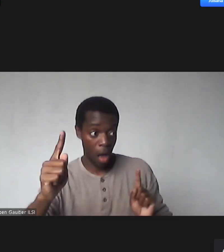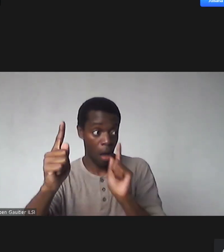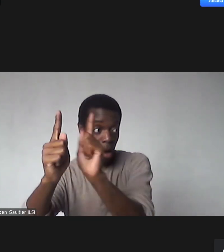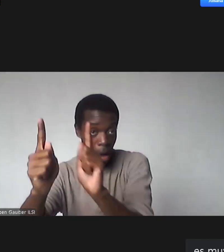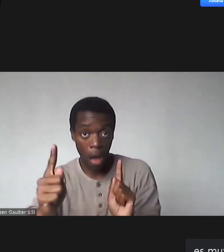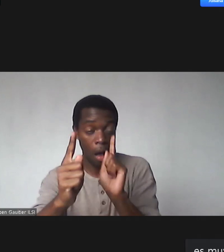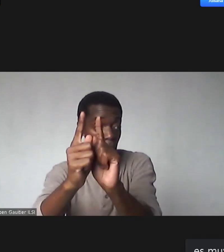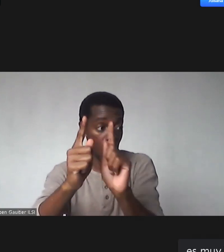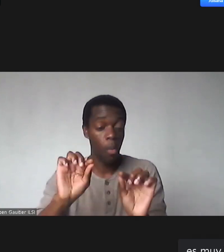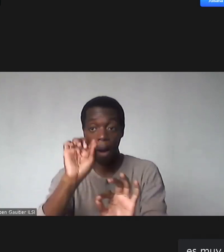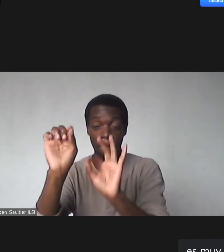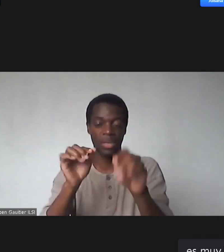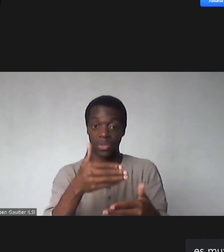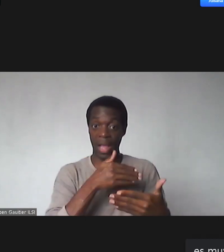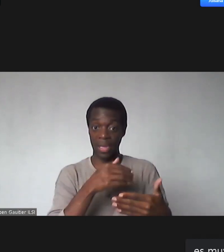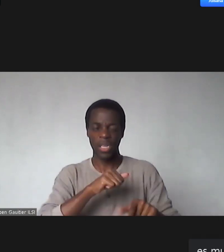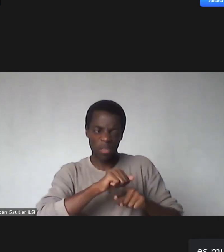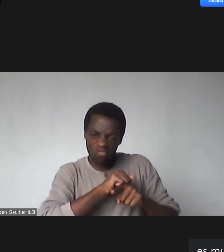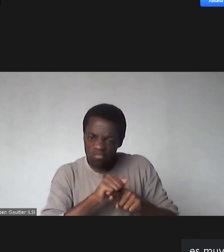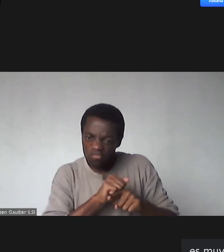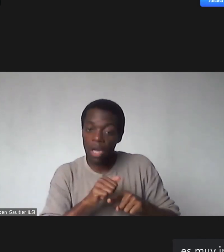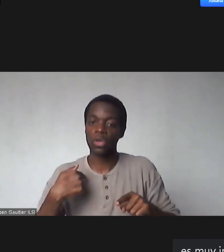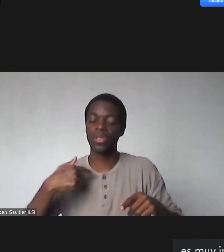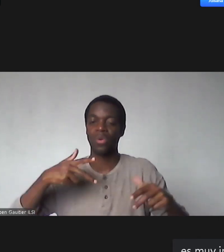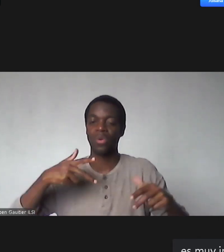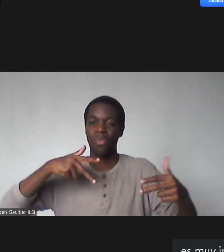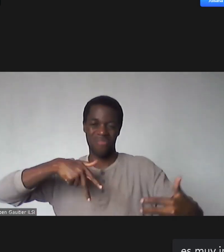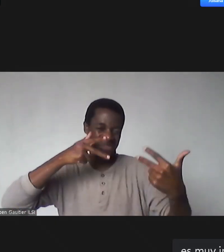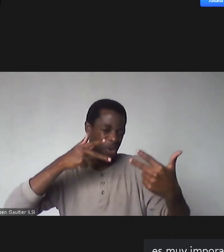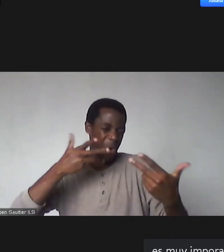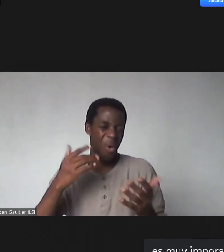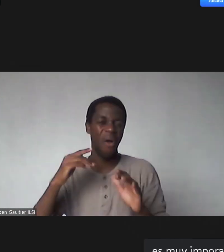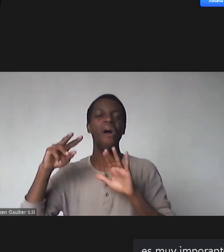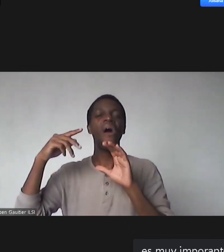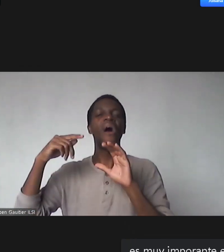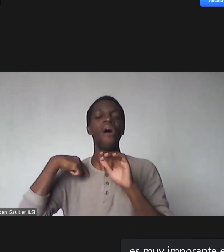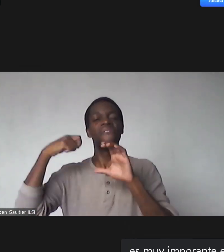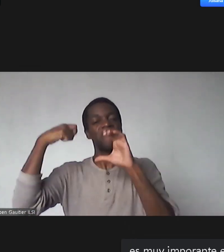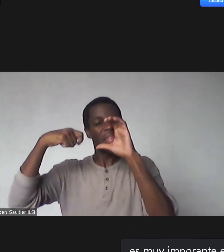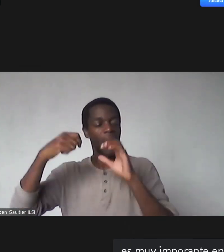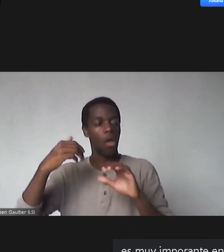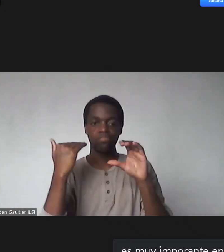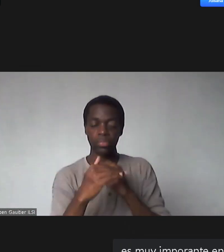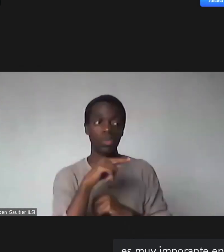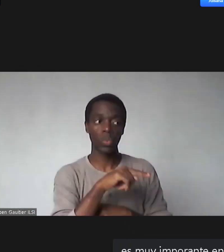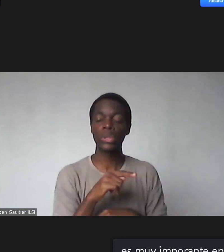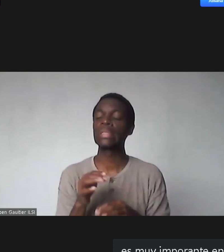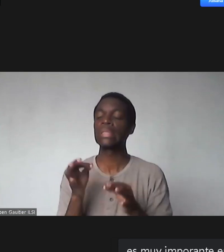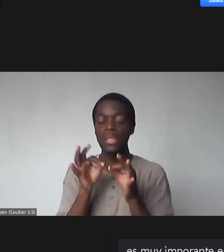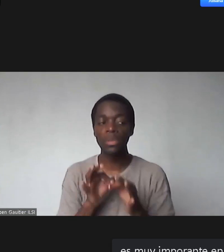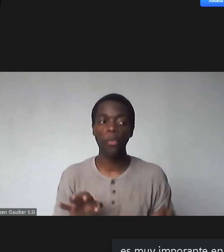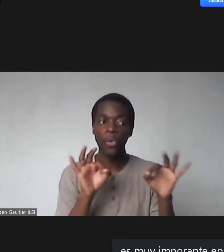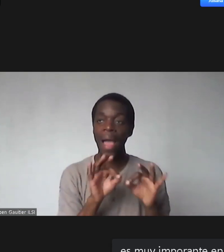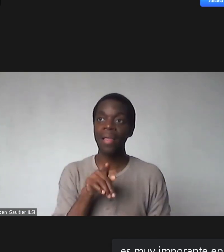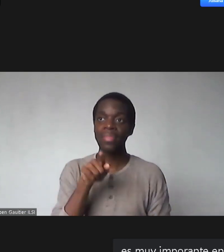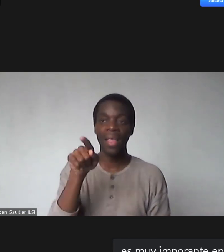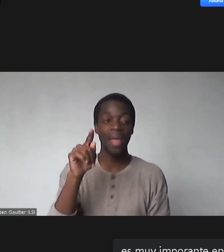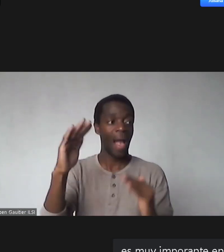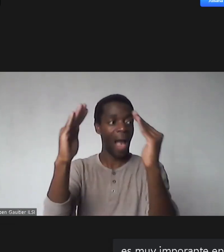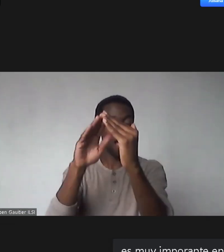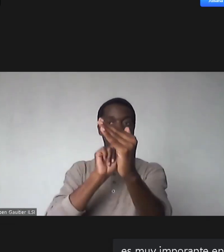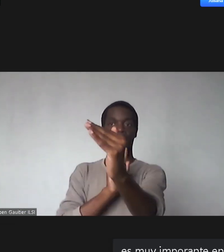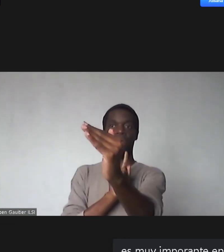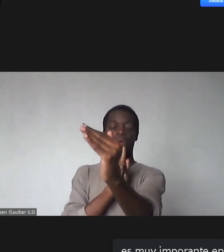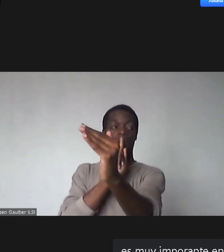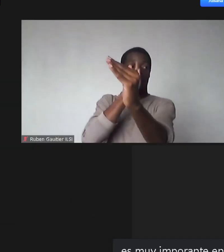las preguntas, hablamos mucho sobre eso, que tenemos que leer para cada persona dentro del hogar. Y a veces, claro,